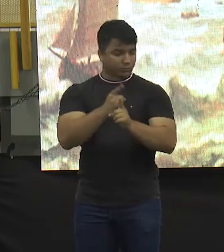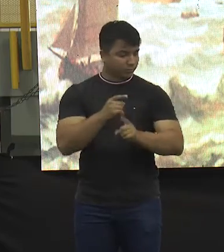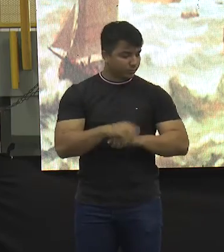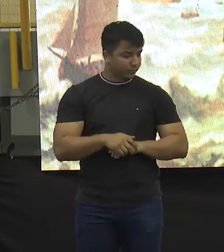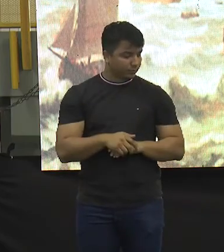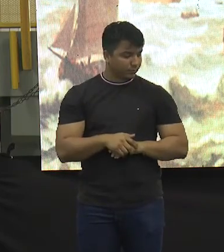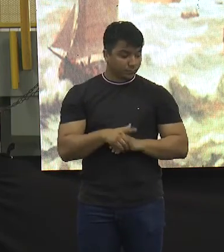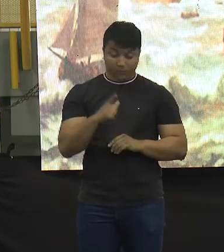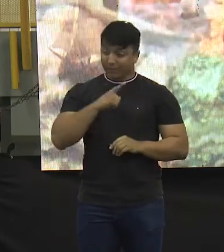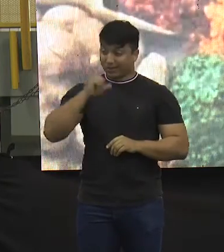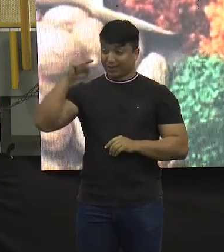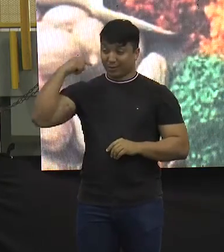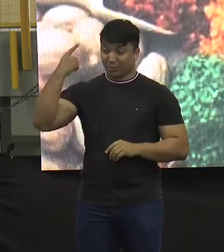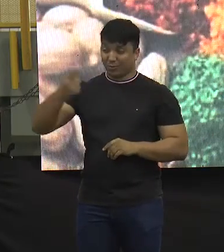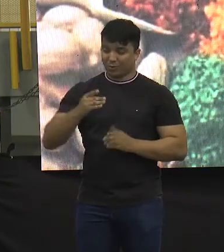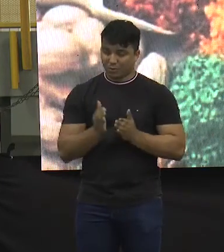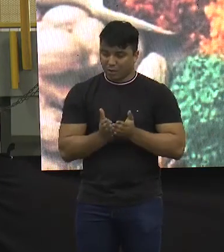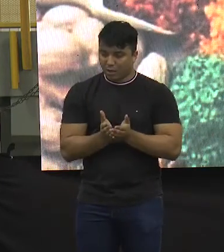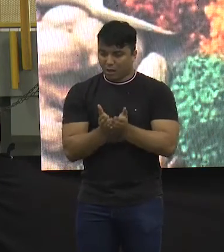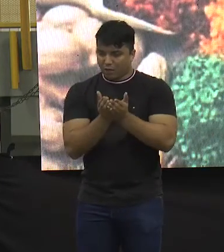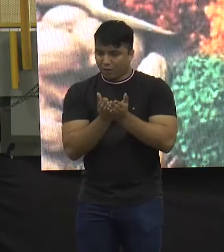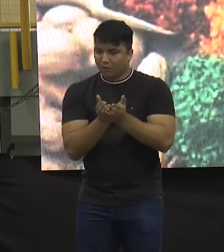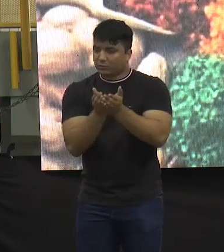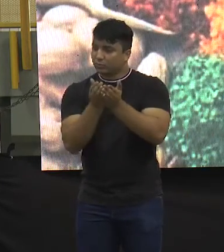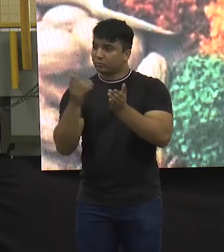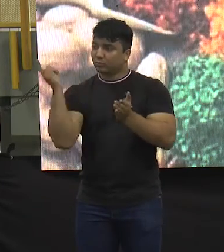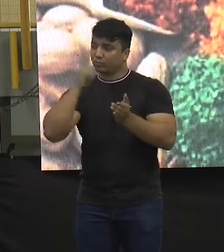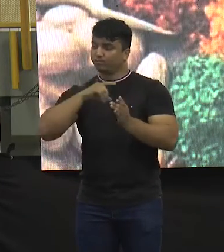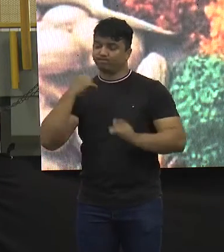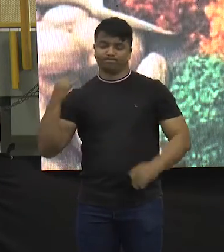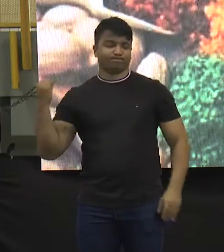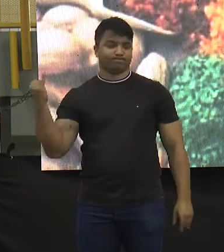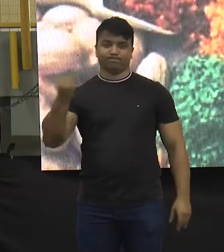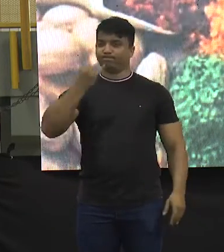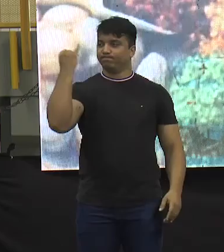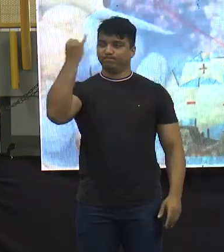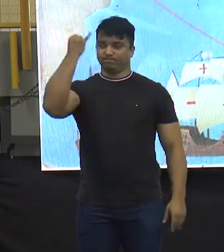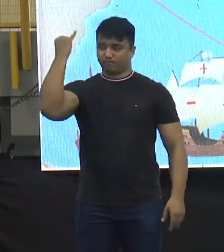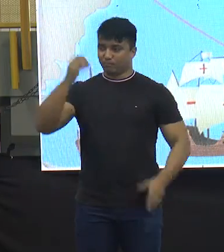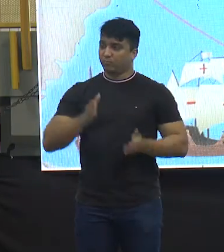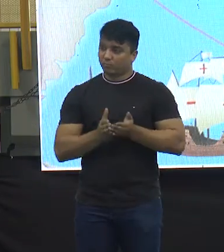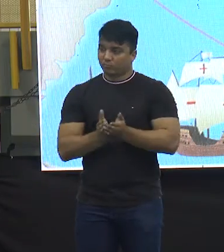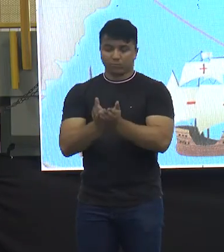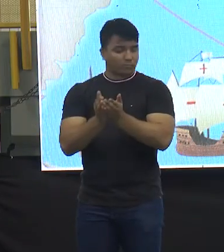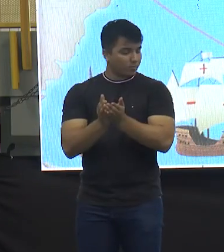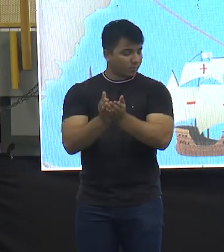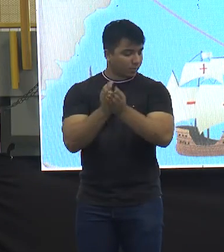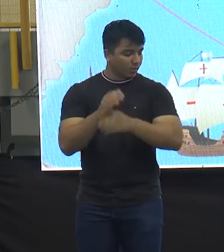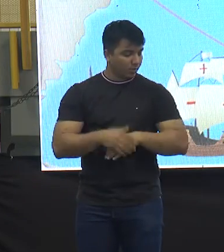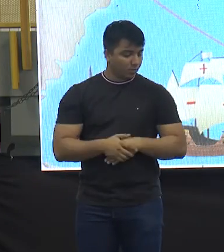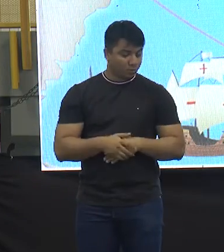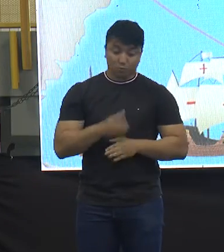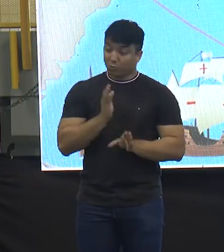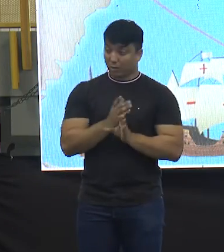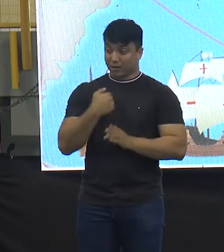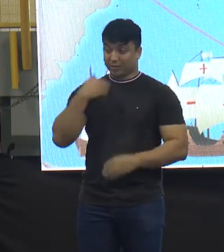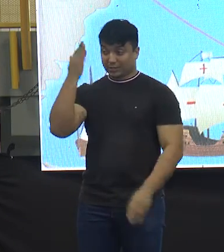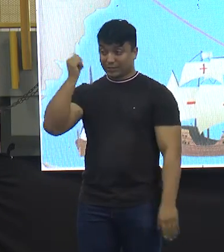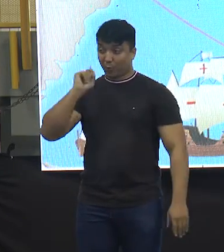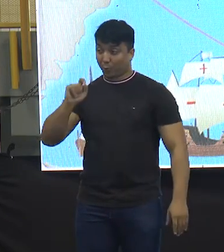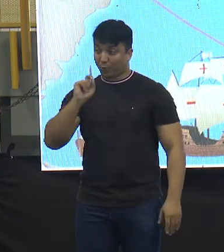com as grandes navegações, a gente tem um salto qualitativo. Aqui a gente sabe